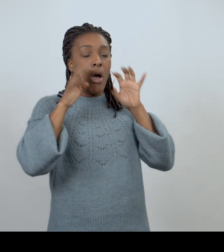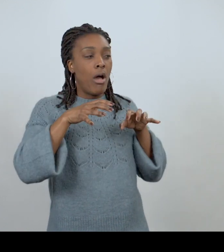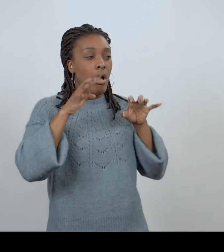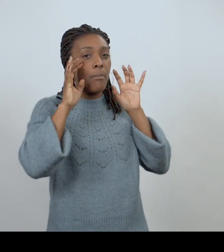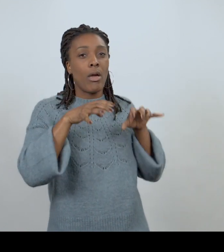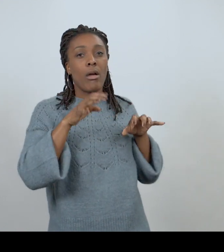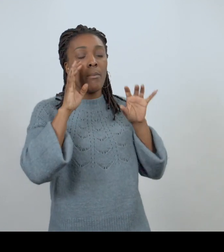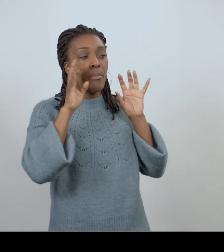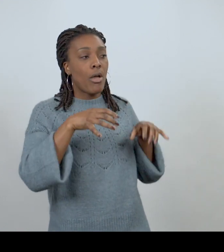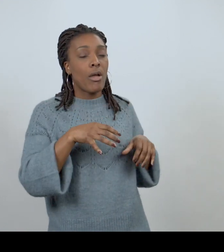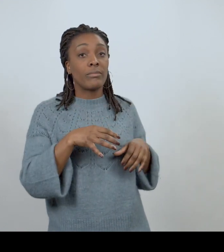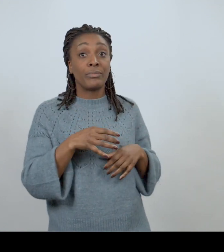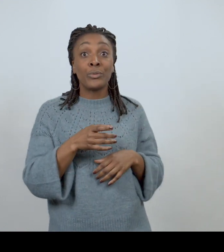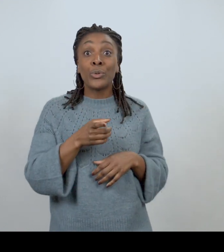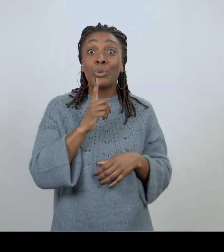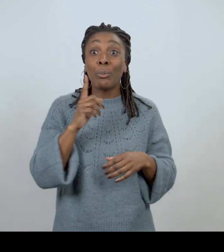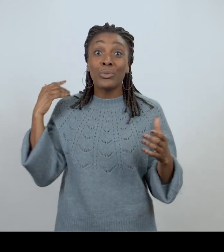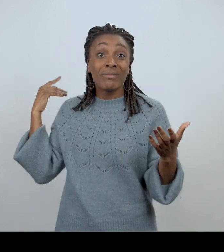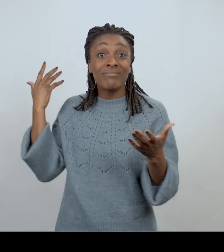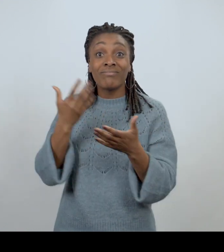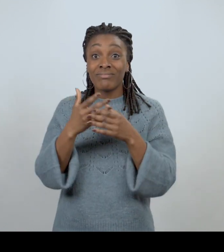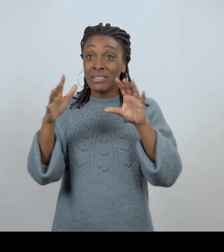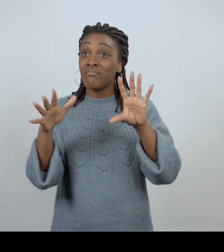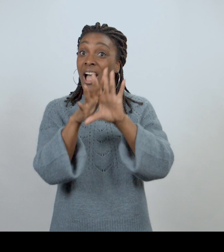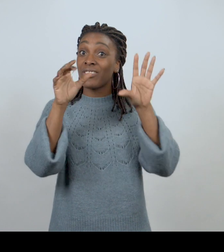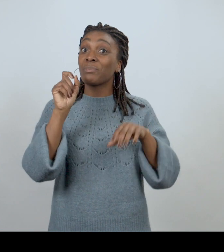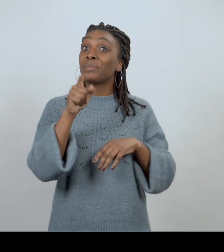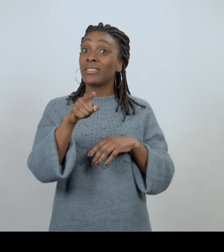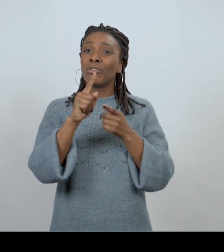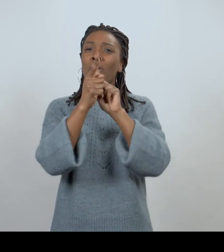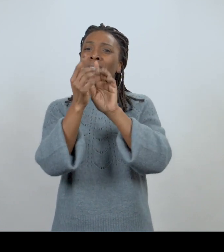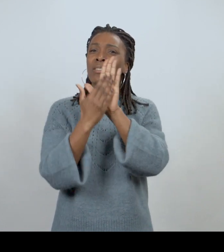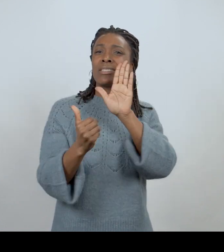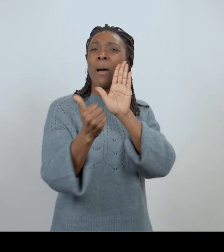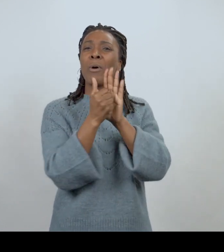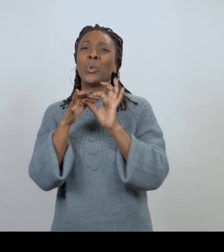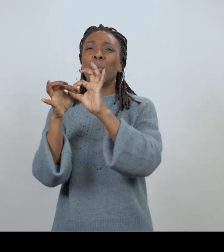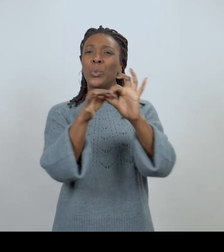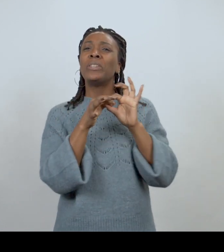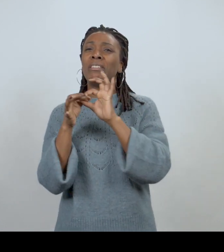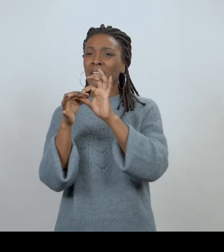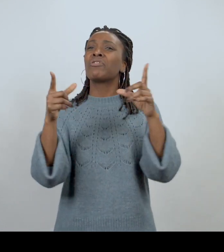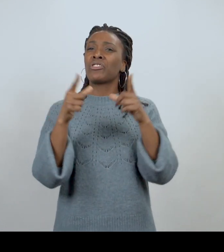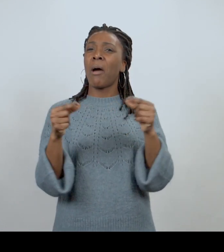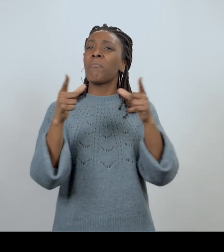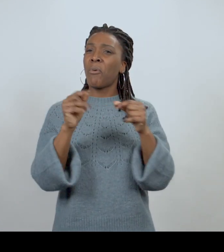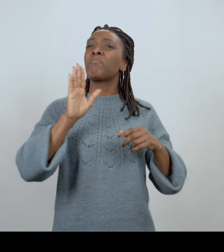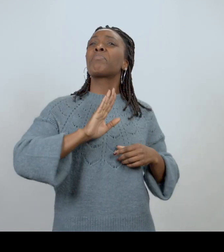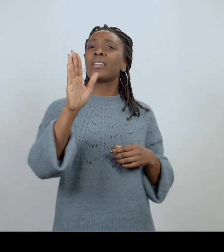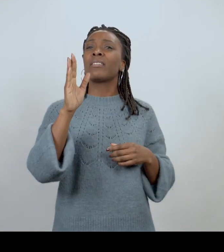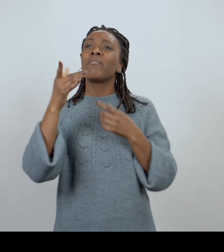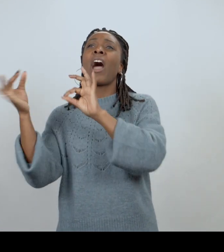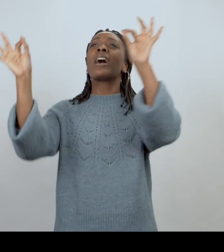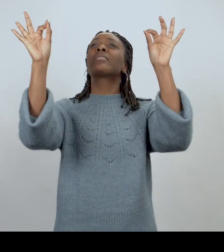larmes. Et depuis lors, cette image est devenue le symbole d'unité au Japon. « Il n'est